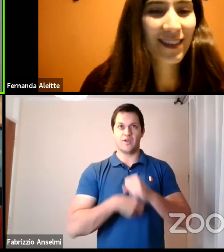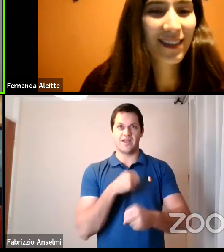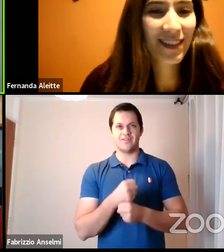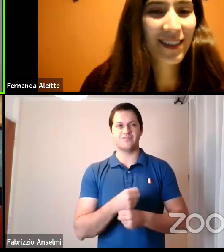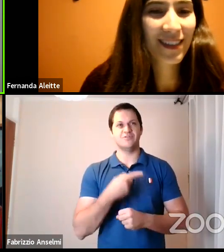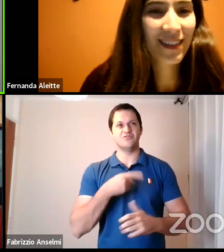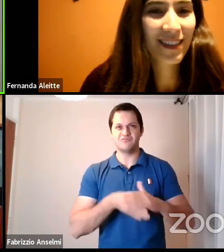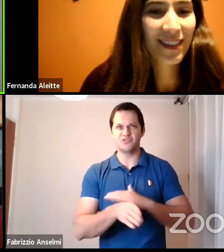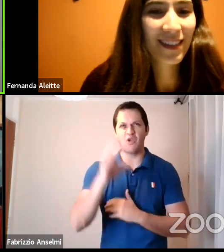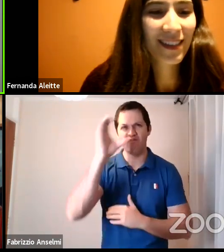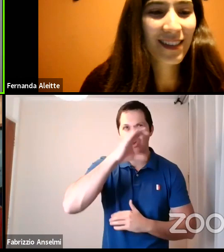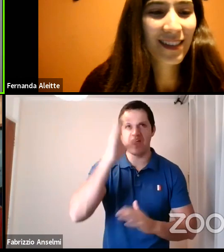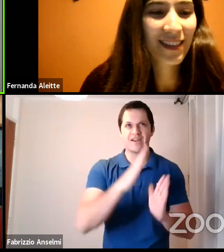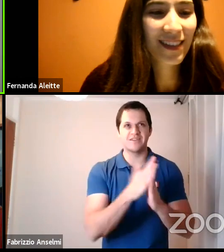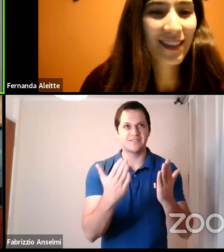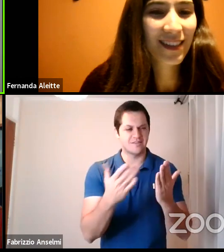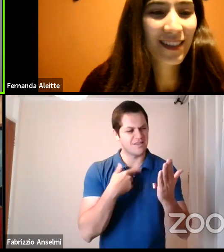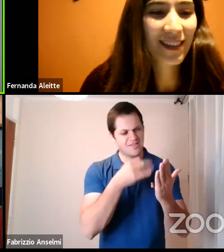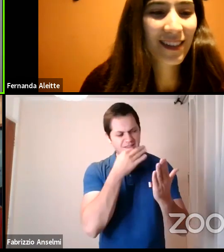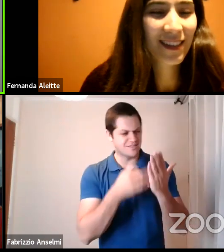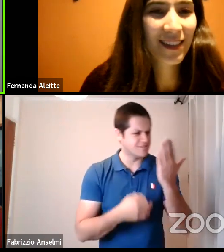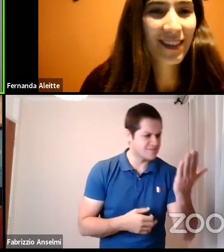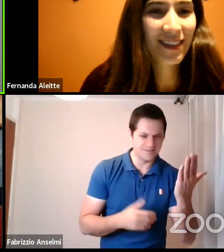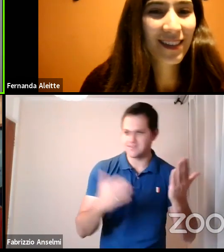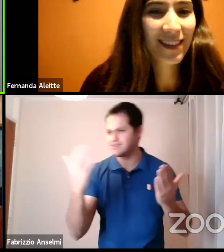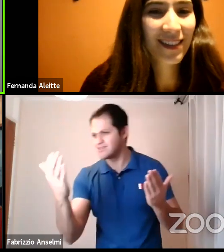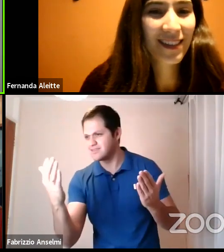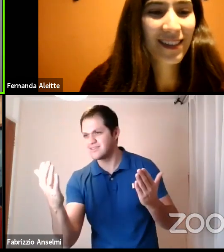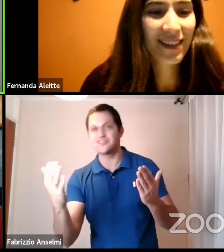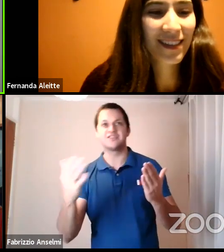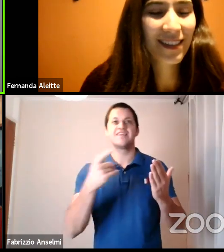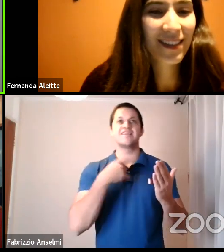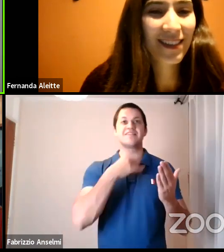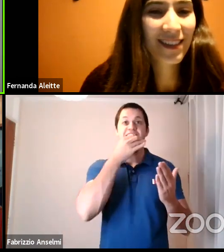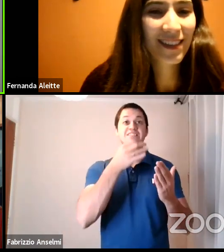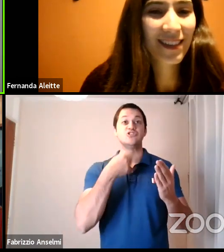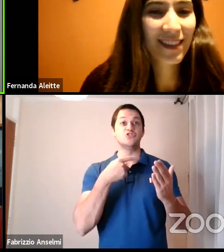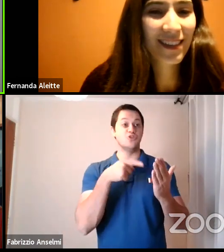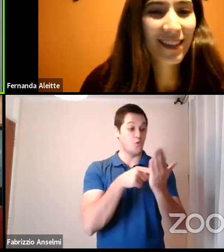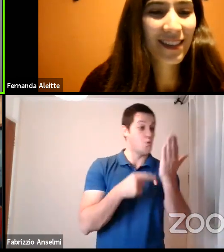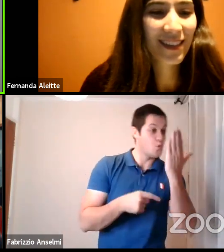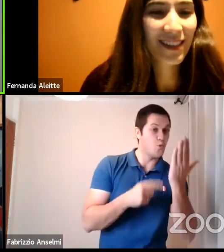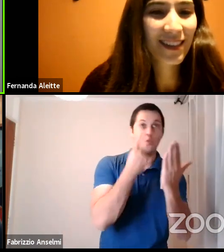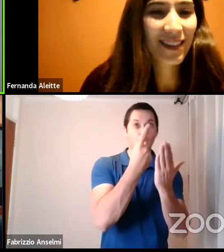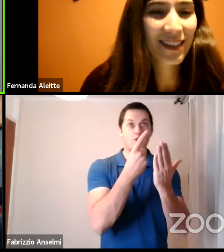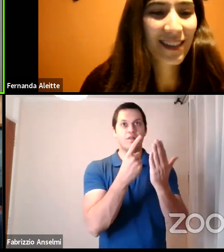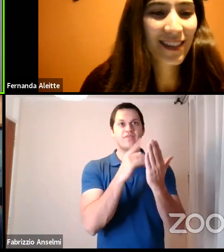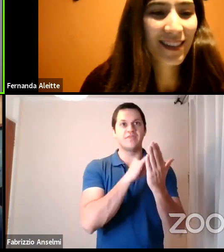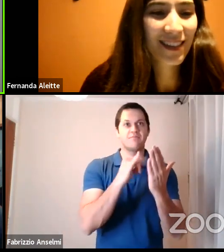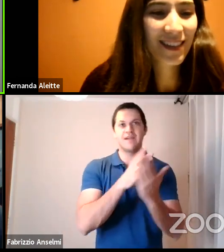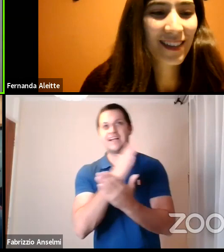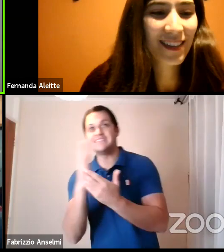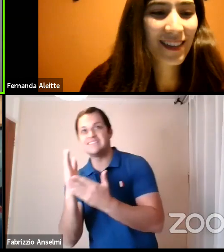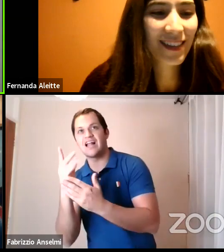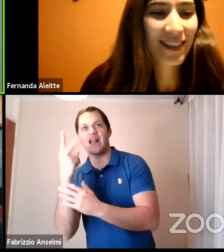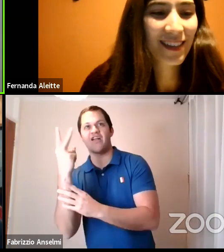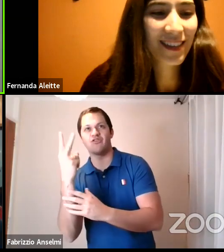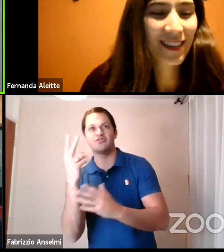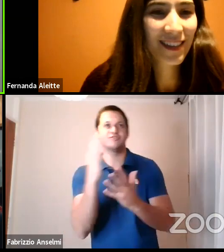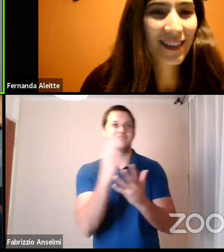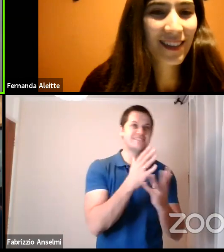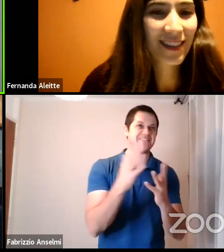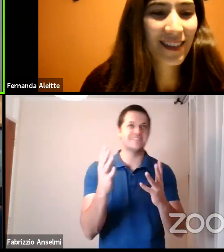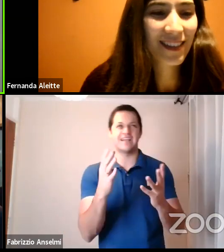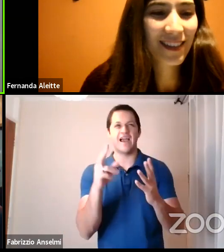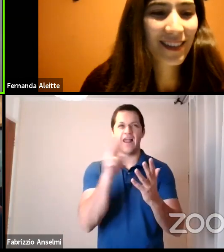artículo, y lo chistoso es que se eran dos partes, y entonces se me perdía uno, entonces tenía la parte uno, y me demoraba en pillar la parte dos, como que, insisto, hasta leer